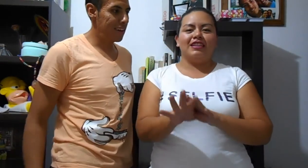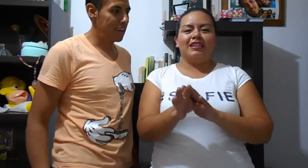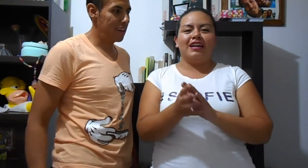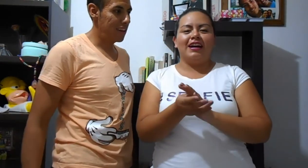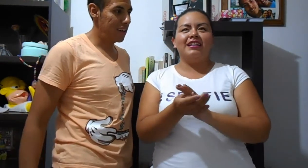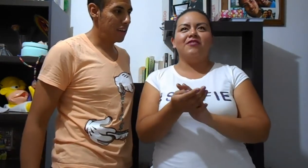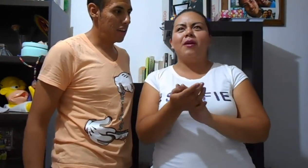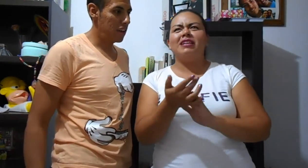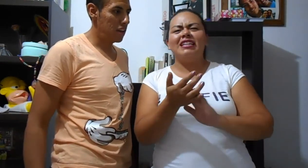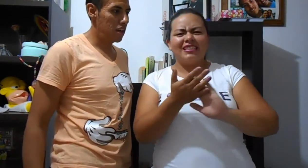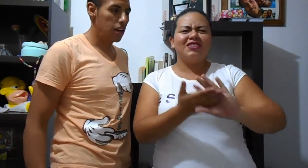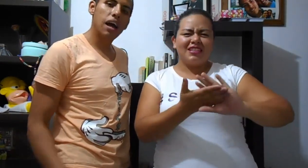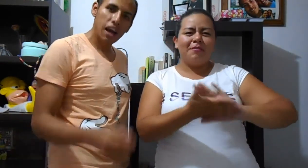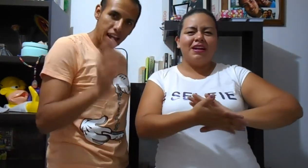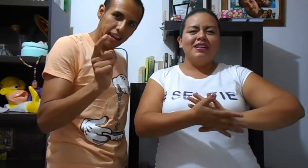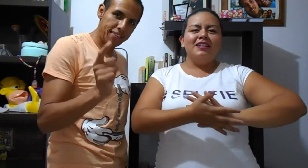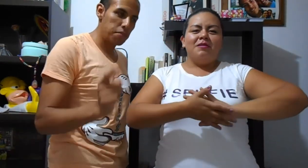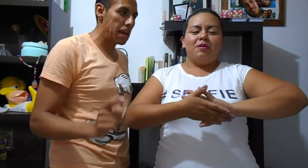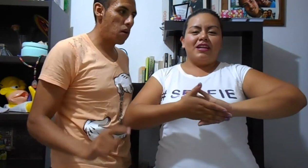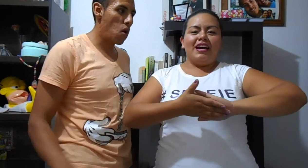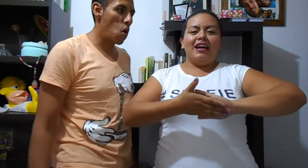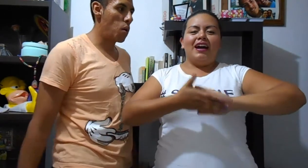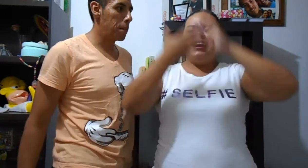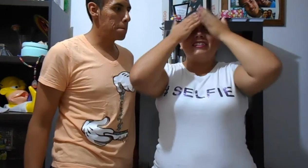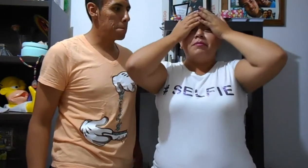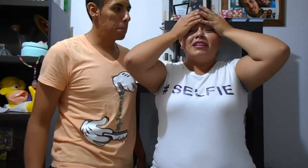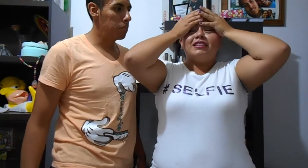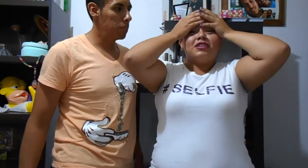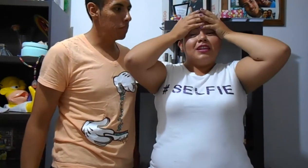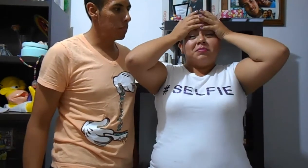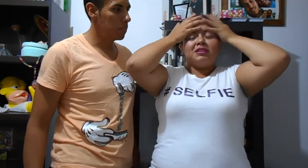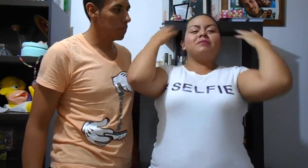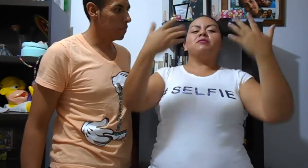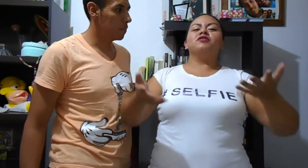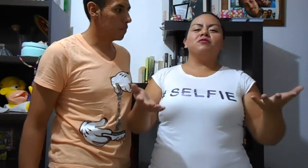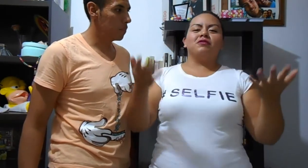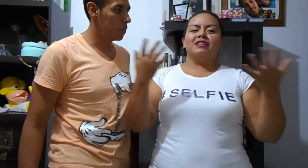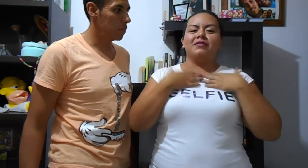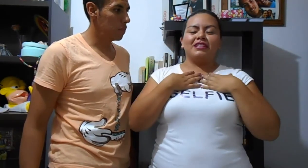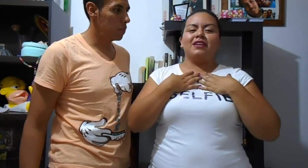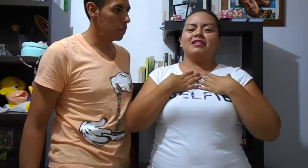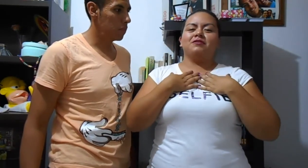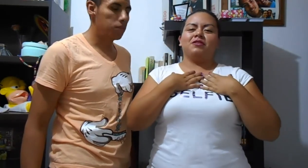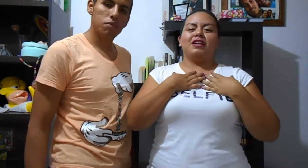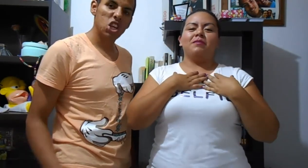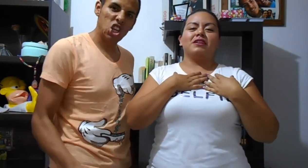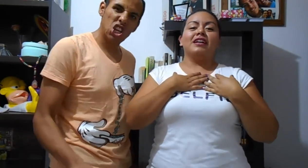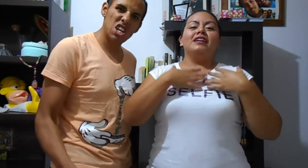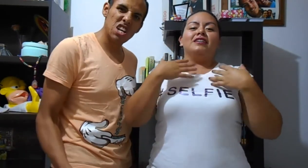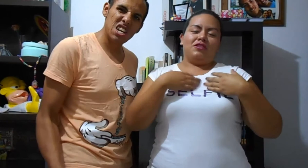en el de Cari Familix, creo que se llama. Ese mero. Porque, ay, también eres otra de las personas que me dio mucho gusto al saber que estabas en nuestro canal. Porque yo